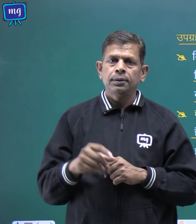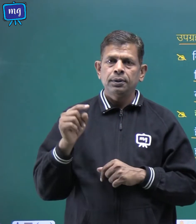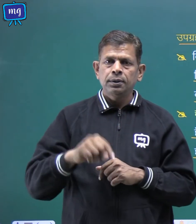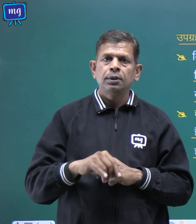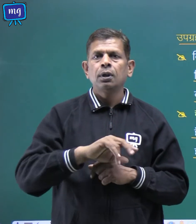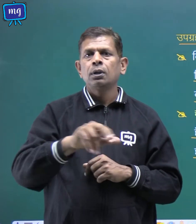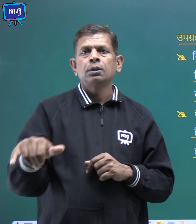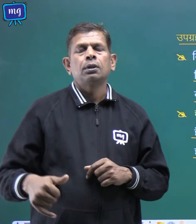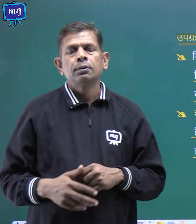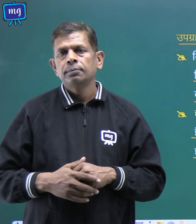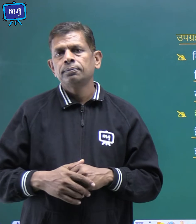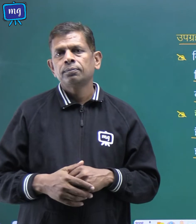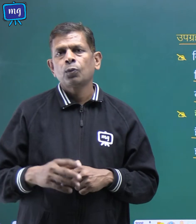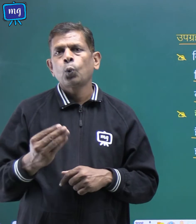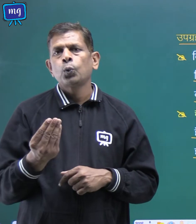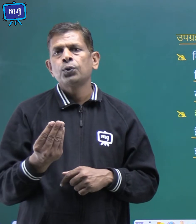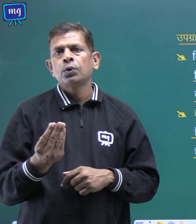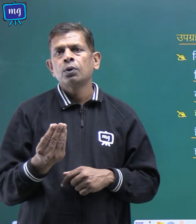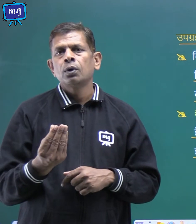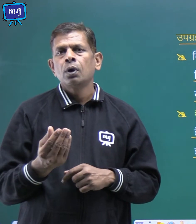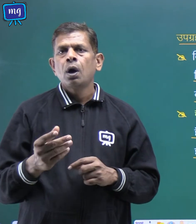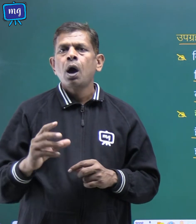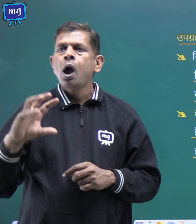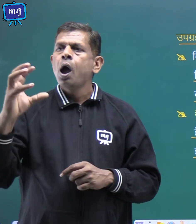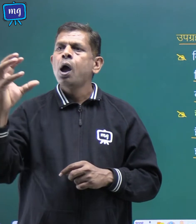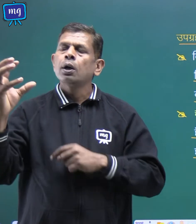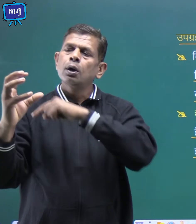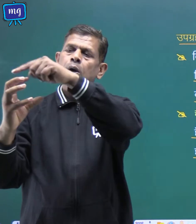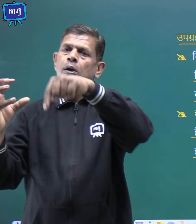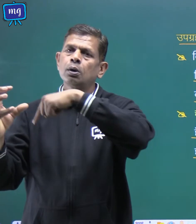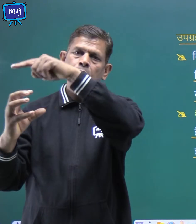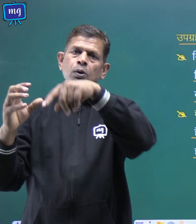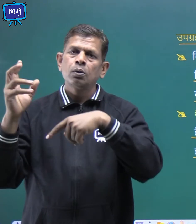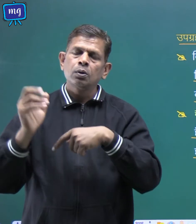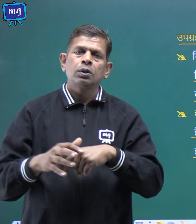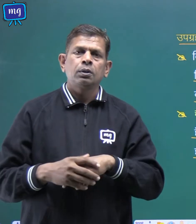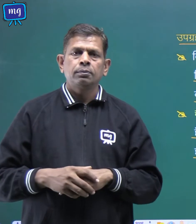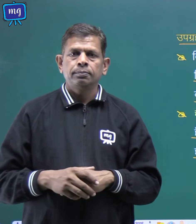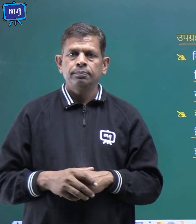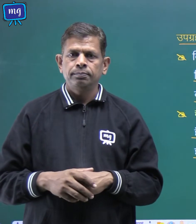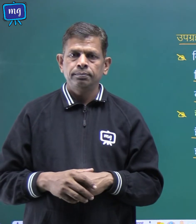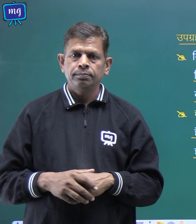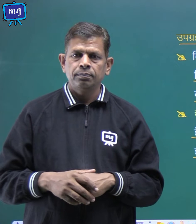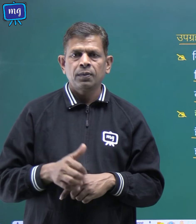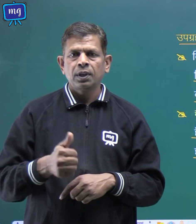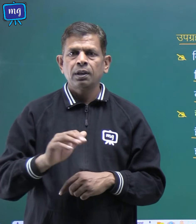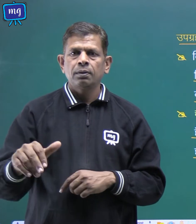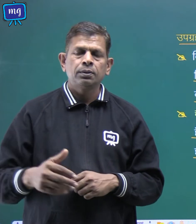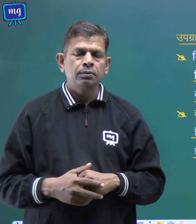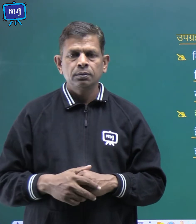इसी तरह से कुछ अन्य ग्रहों के भी उपग्रह होते हैं। ठीक है